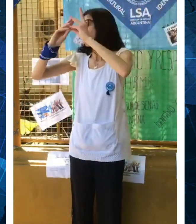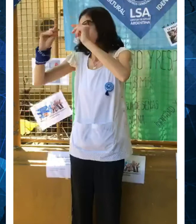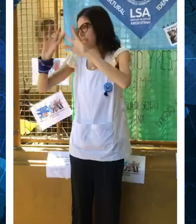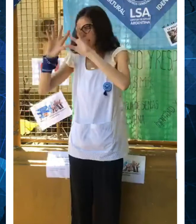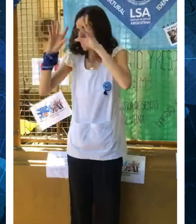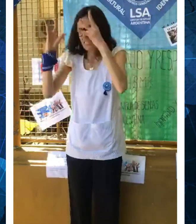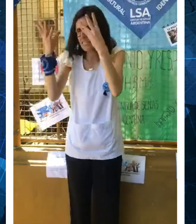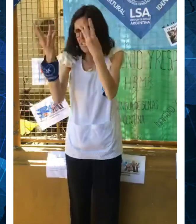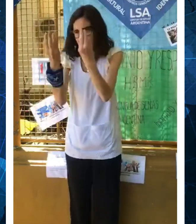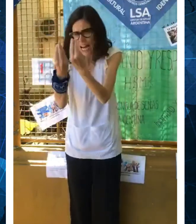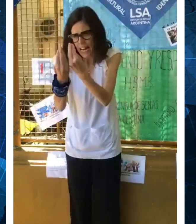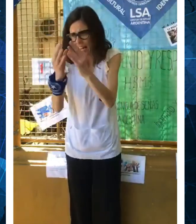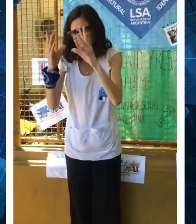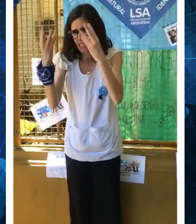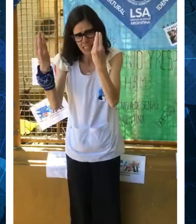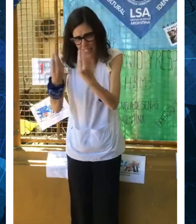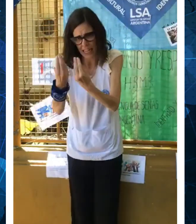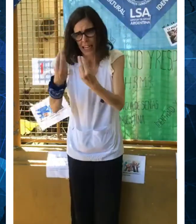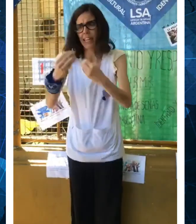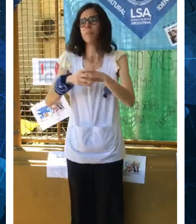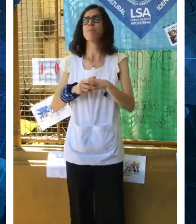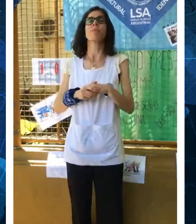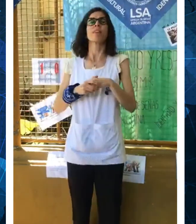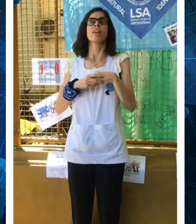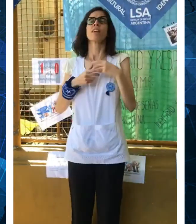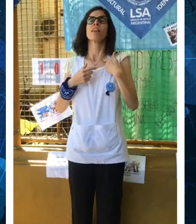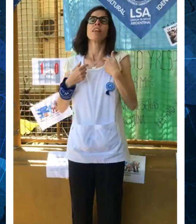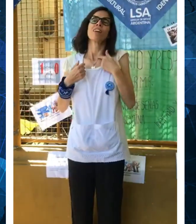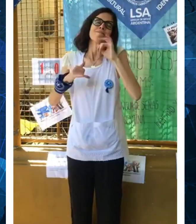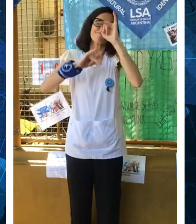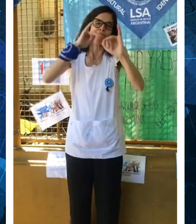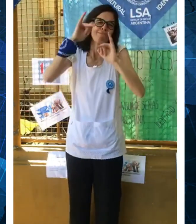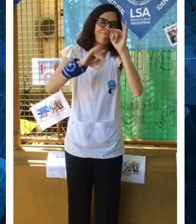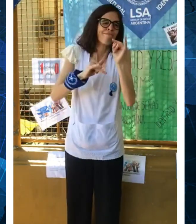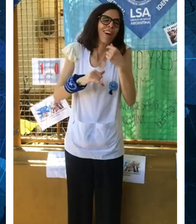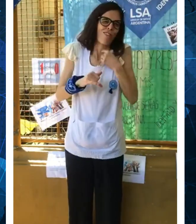¿No? Bueno, no hay problema, ya vamos a cerrar este momento.